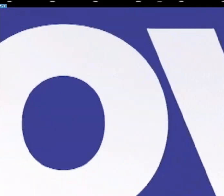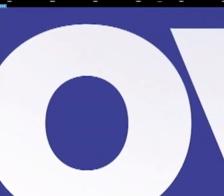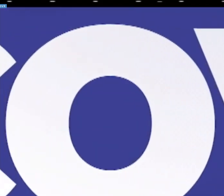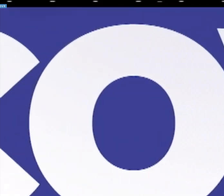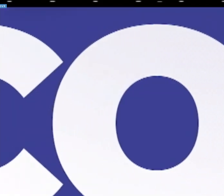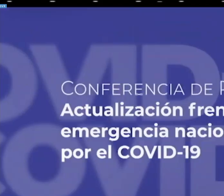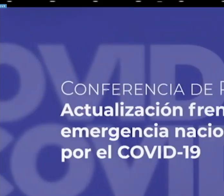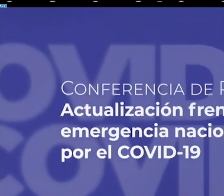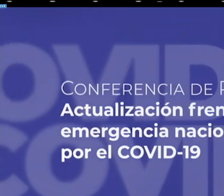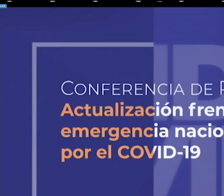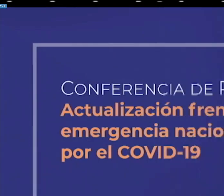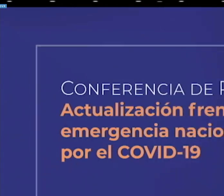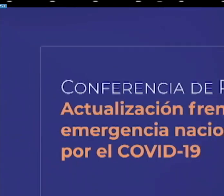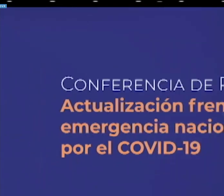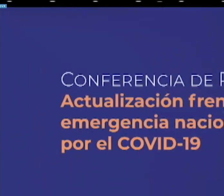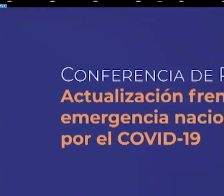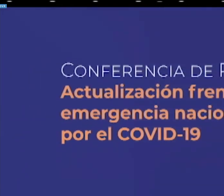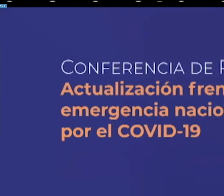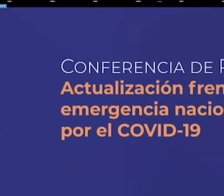Gracias.